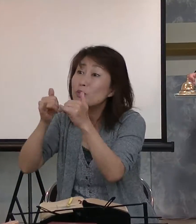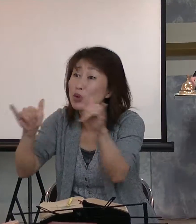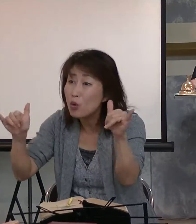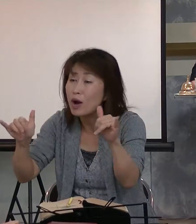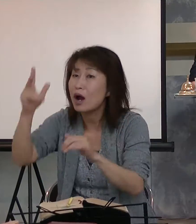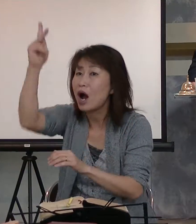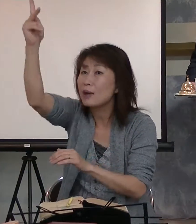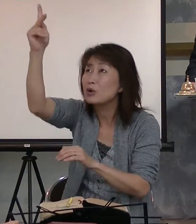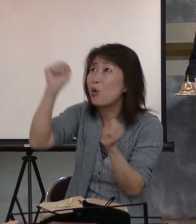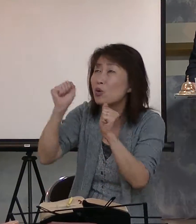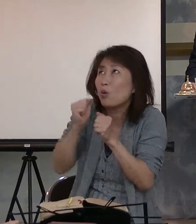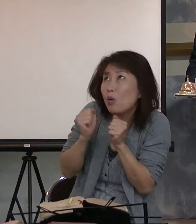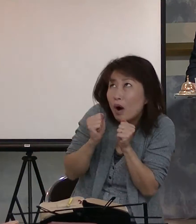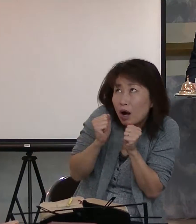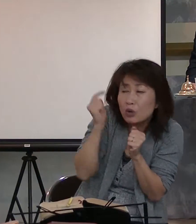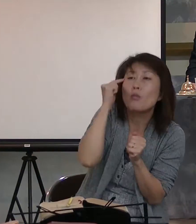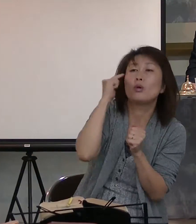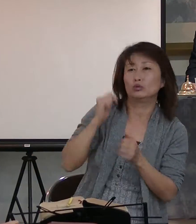恐れるんです。